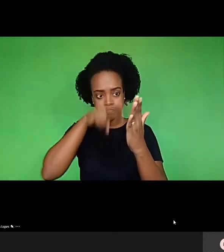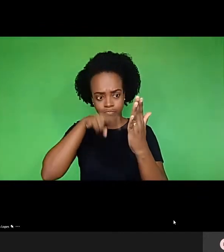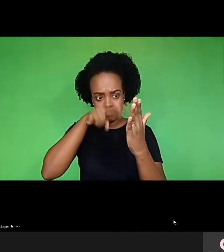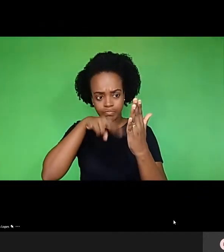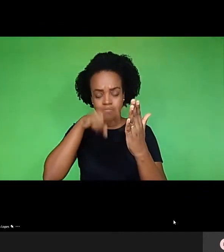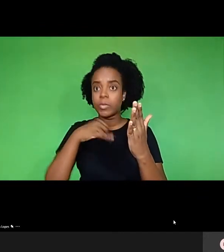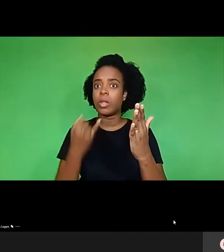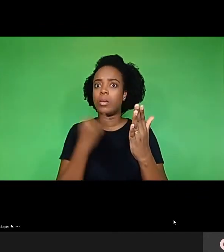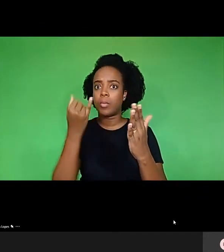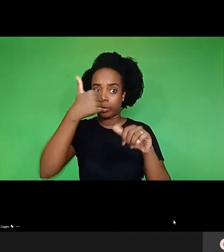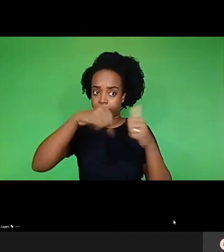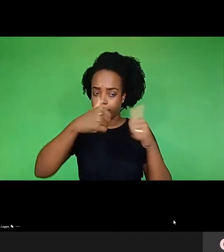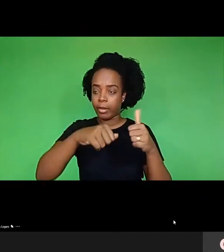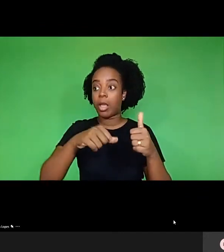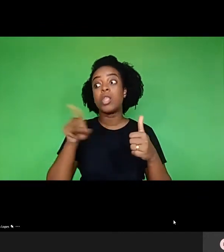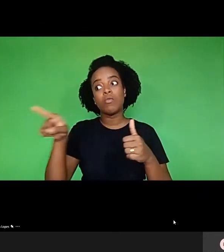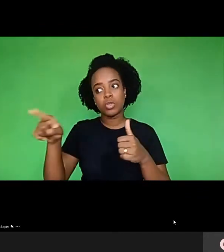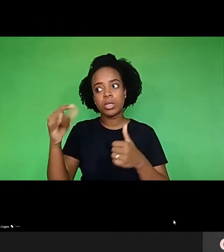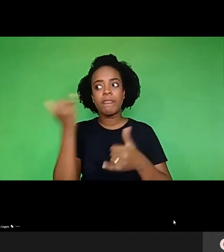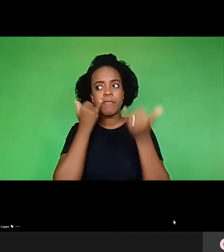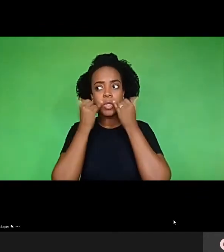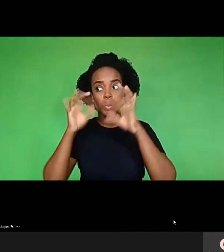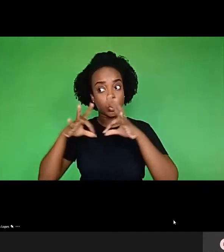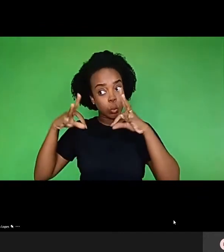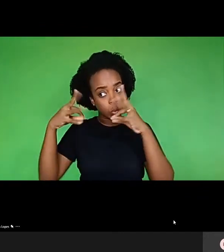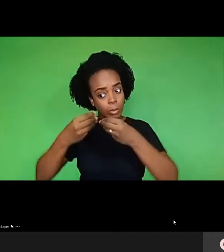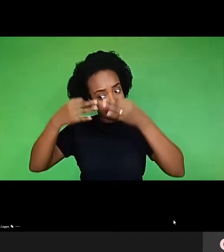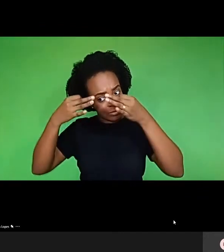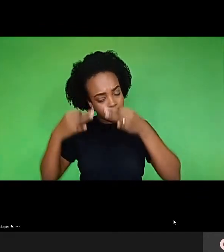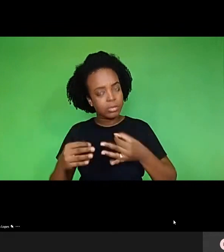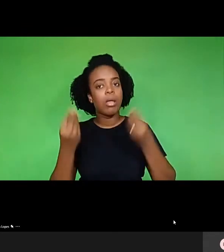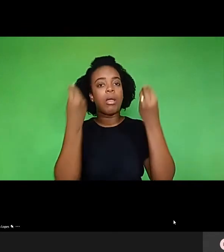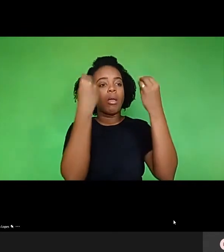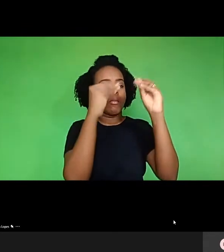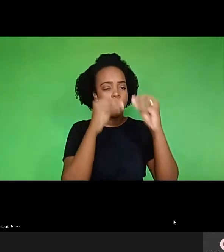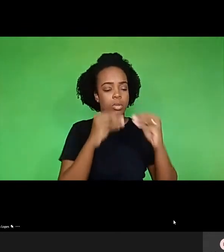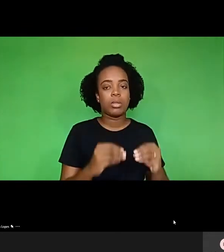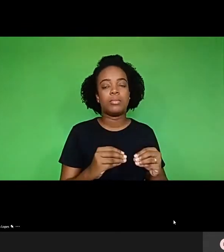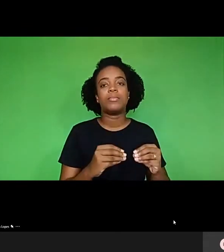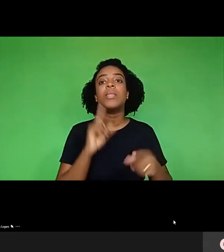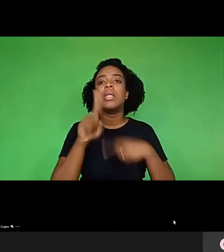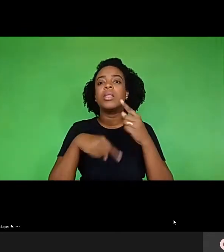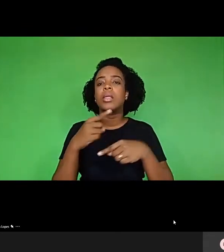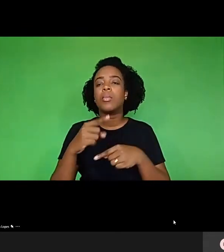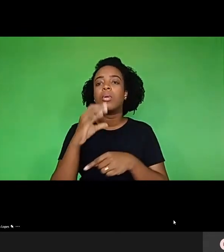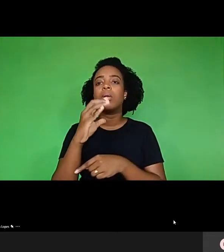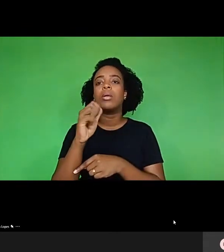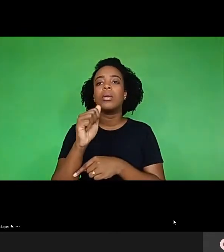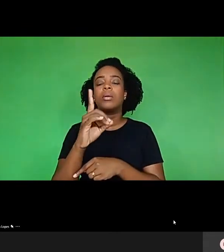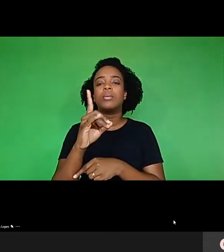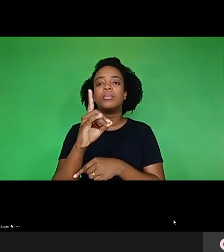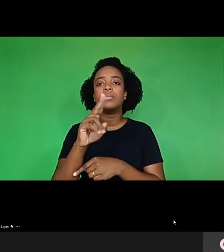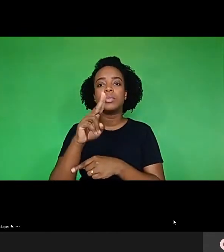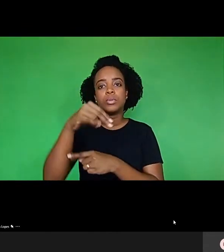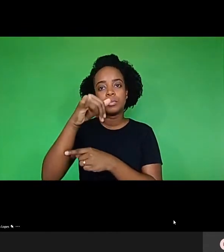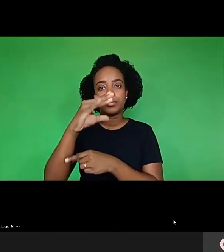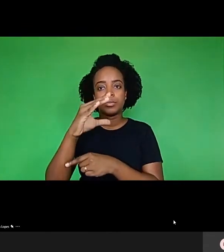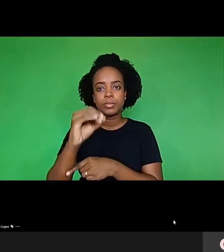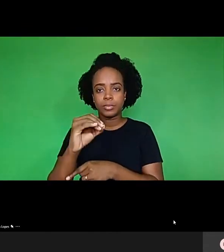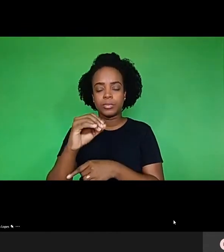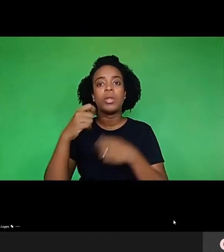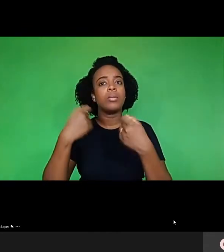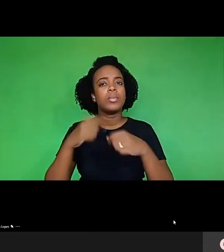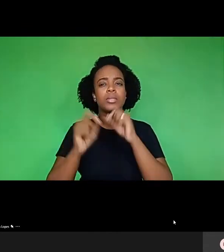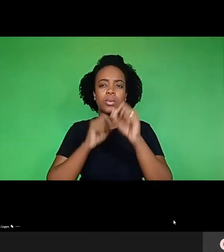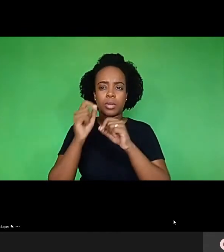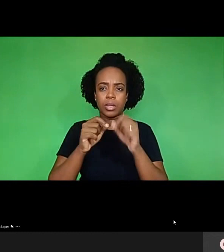documentos necessários, que a gente também vai informar, além do CAD único, tem alguns documentos que serão necessários, tipo cartão,